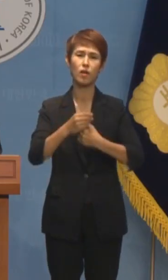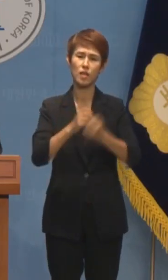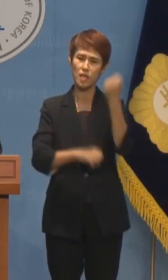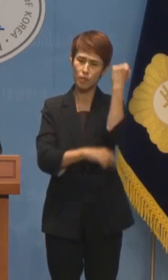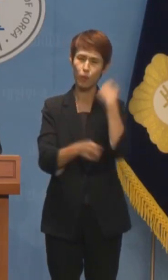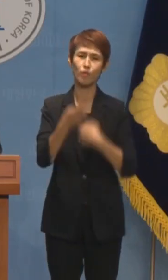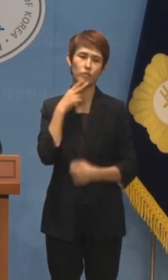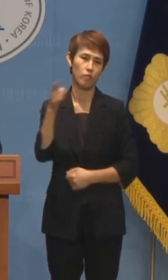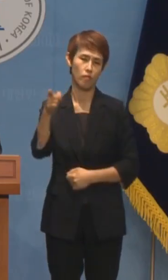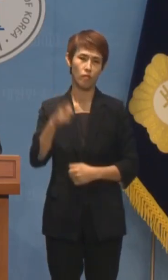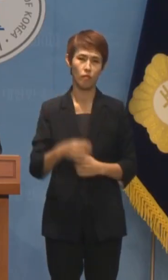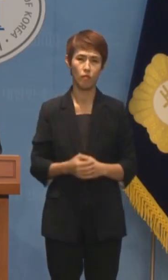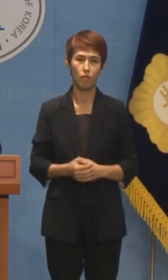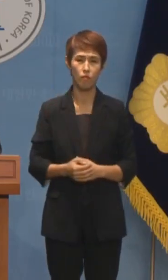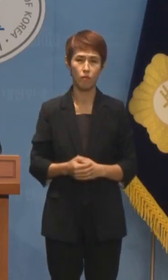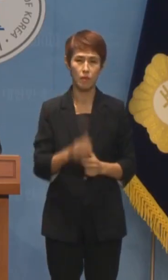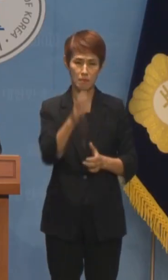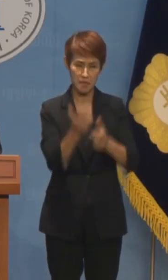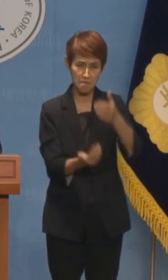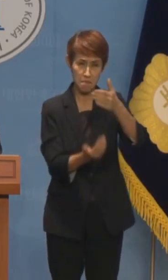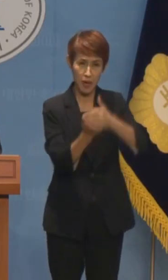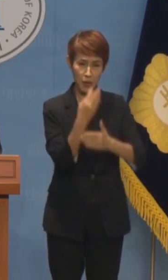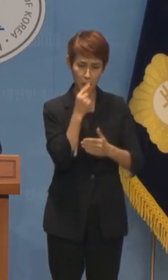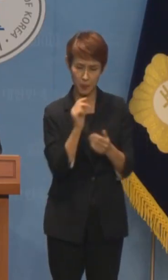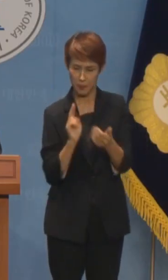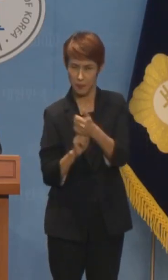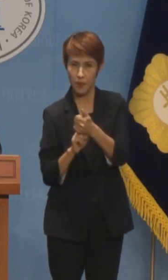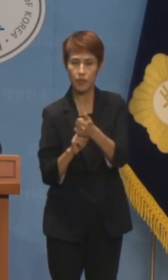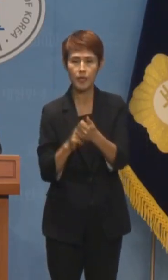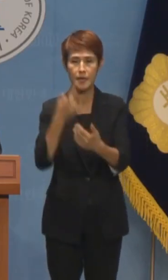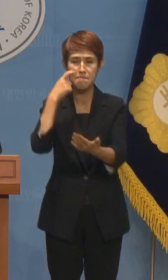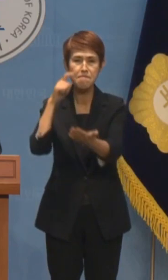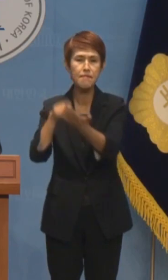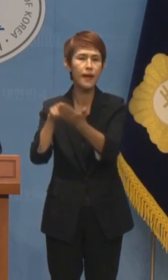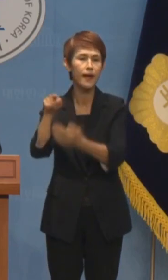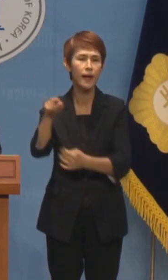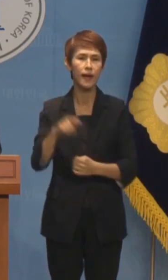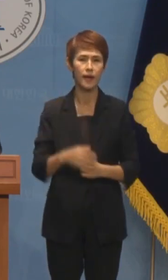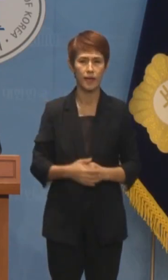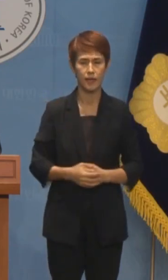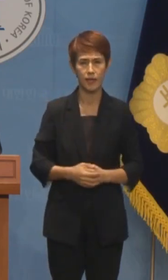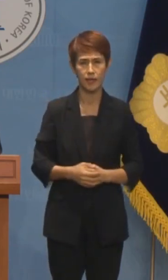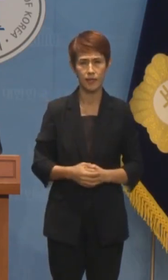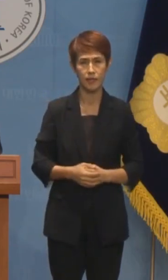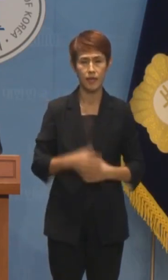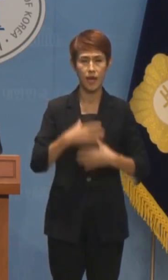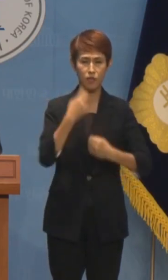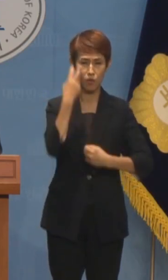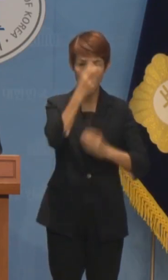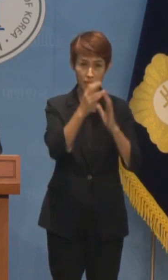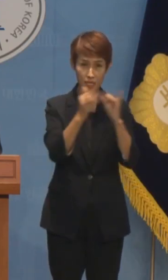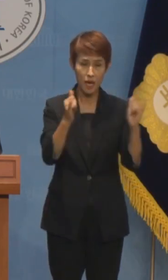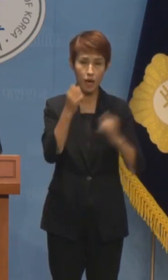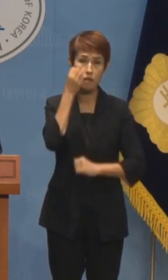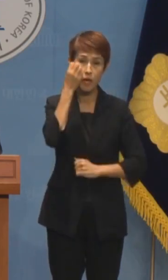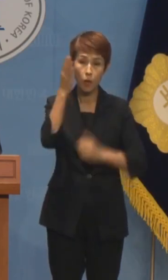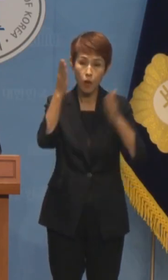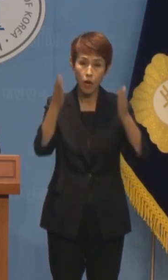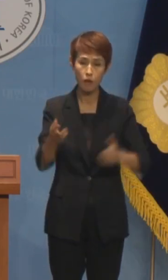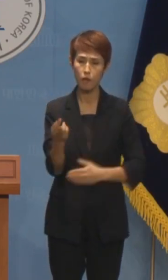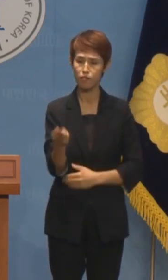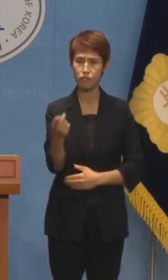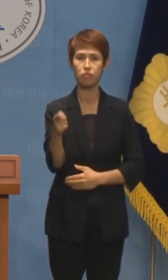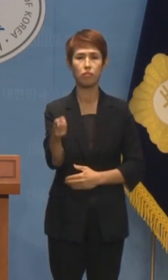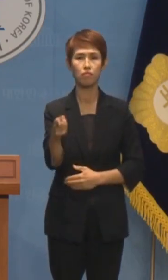않았으며 심지어 산재 사고를 은폐한 사실도 드러났습니다. 안전관리자를 4개월이나 공석으로